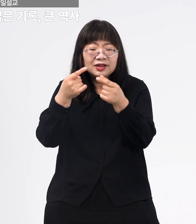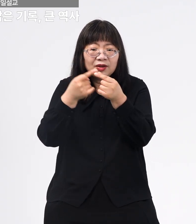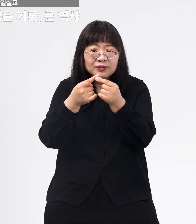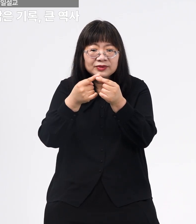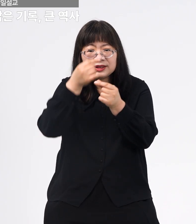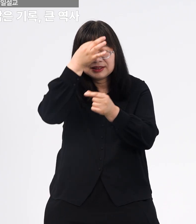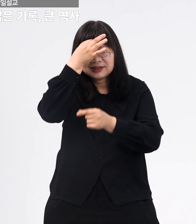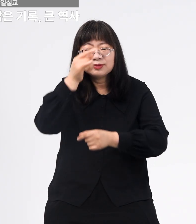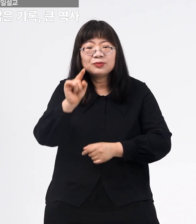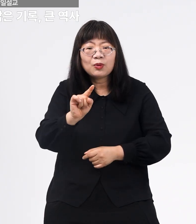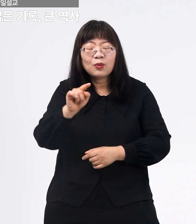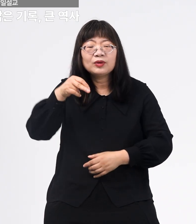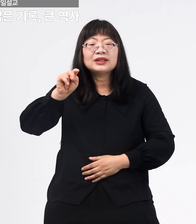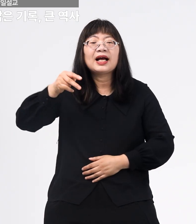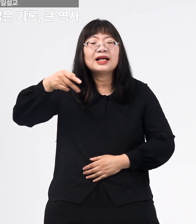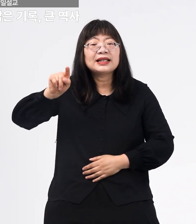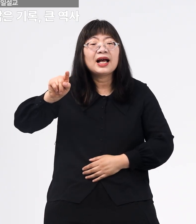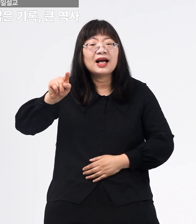번째 기능이 사사입니다.